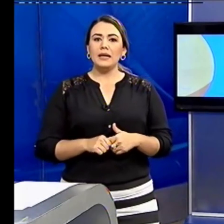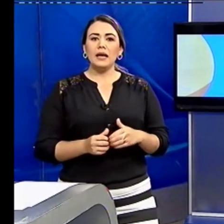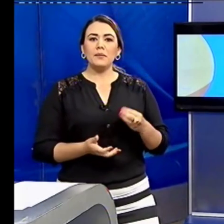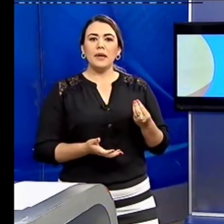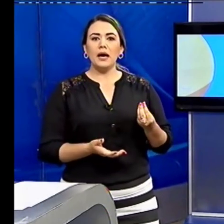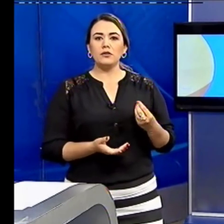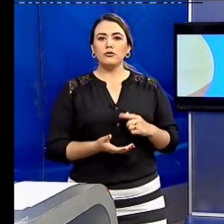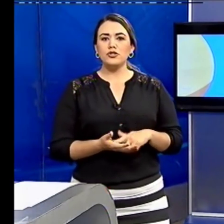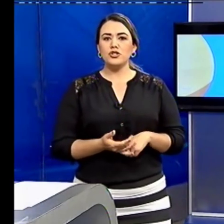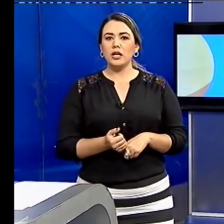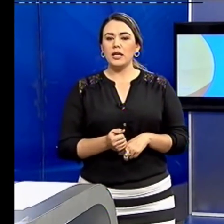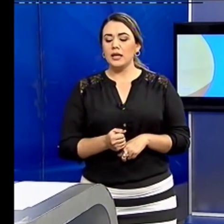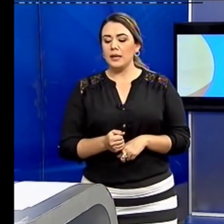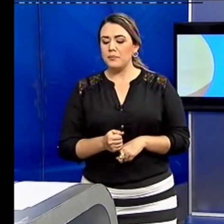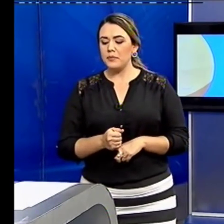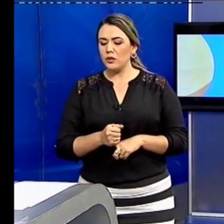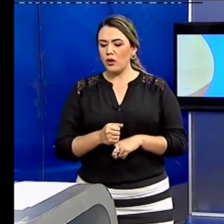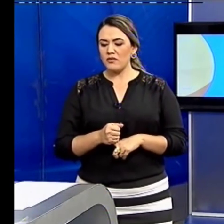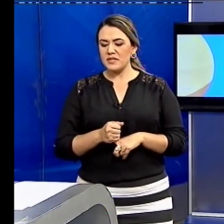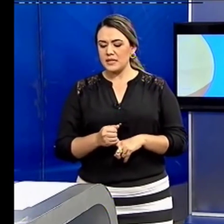Ali, em meados de